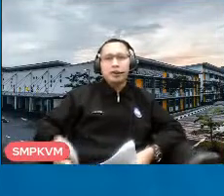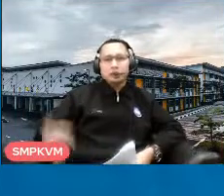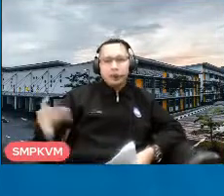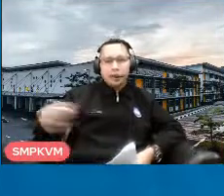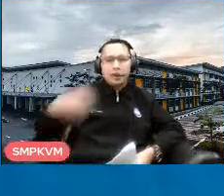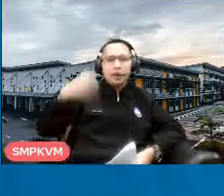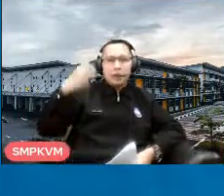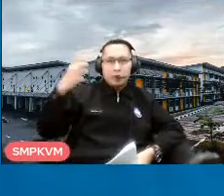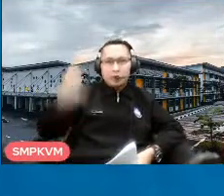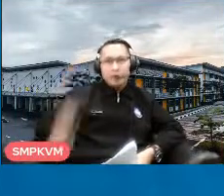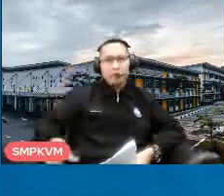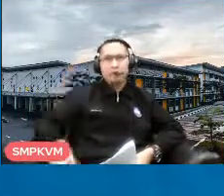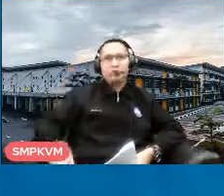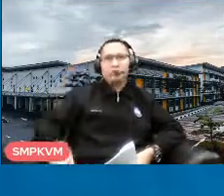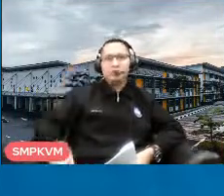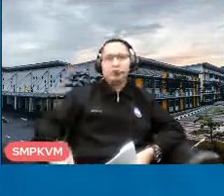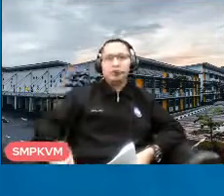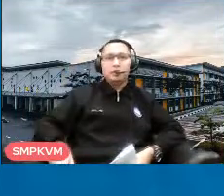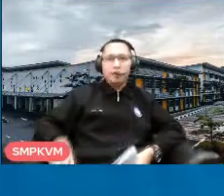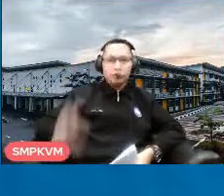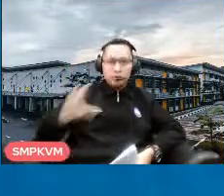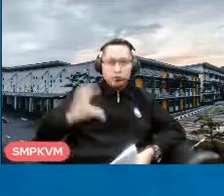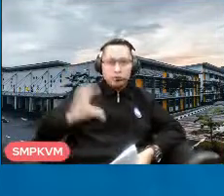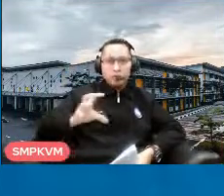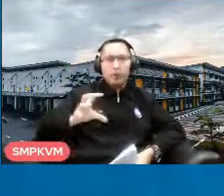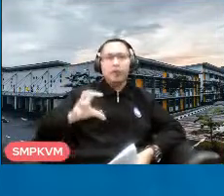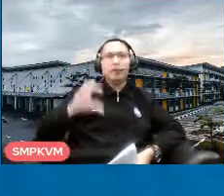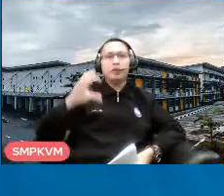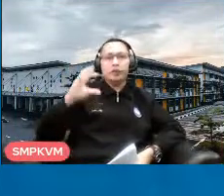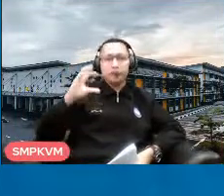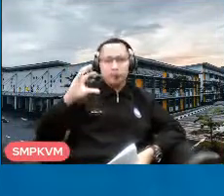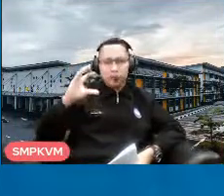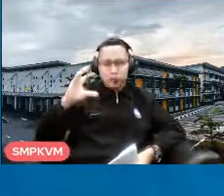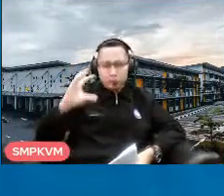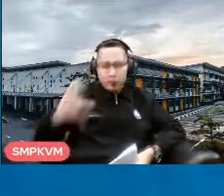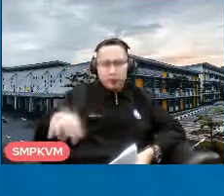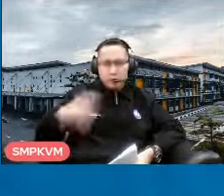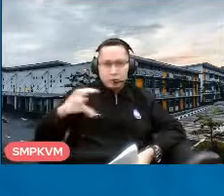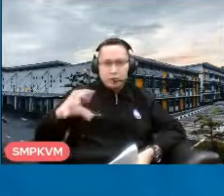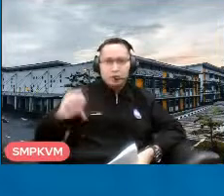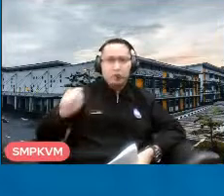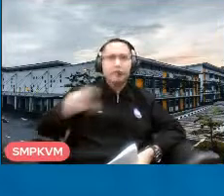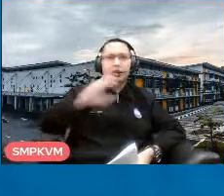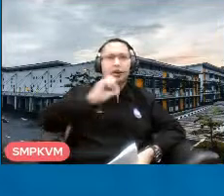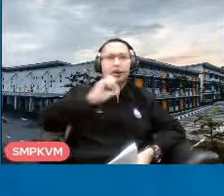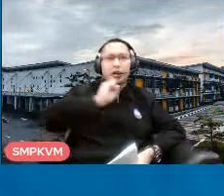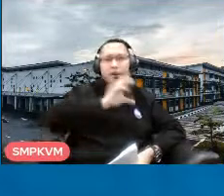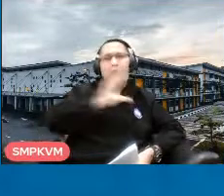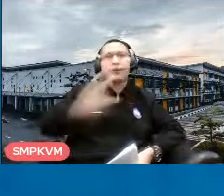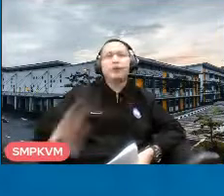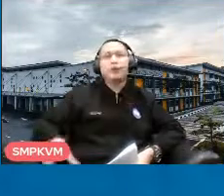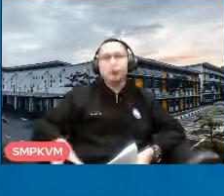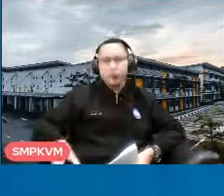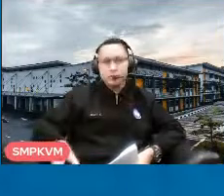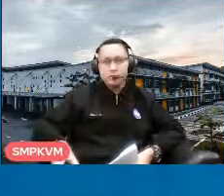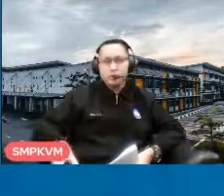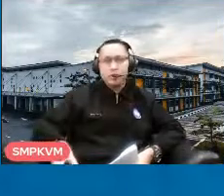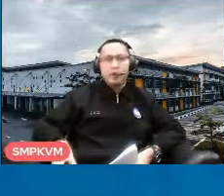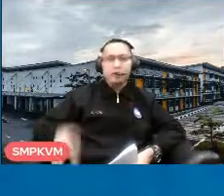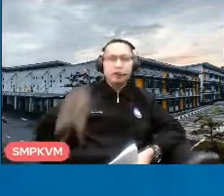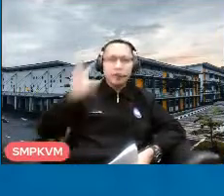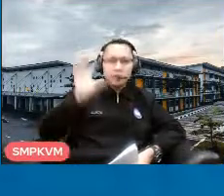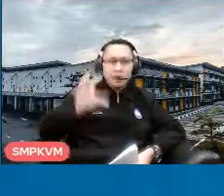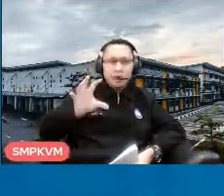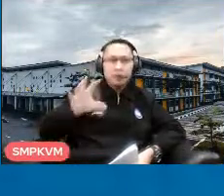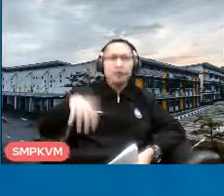lakukan Saya akan dapat melumat dahulu saya kumpulkan kalau saya boleh uruskan Sebutkan kategori saya Akikan pada CPU CPU